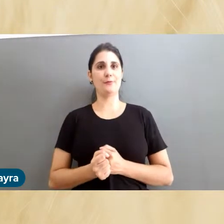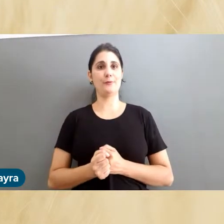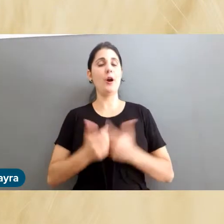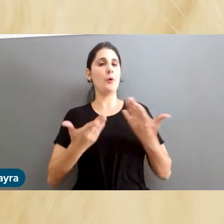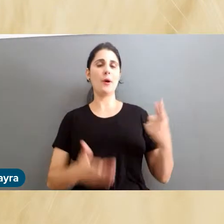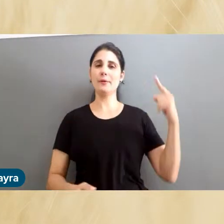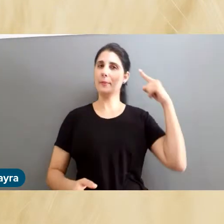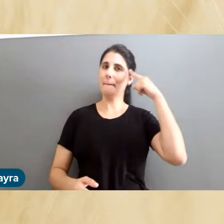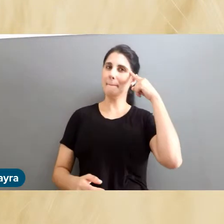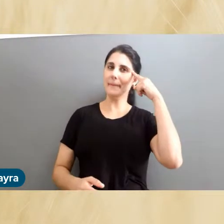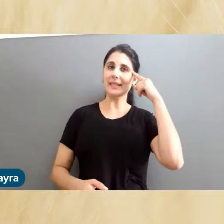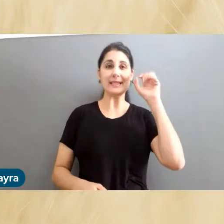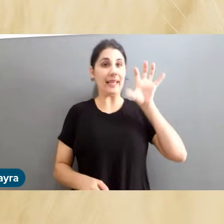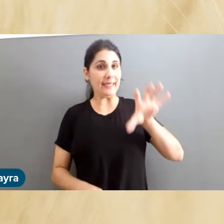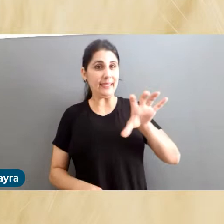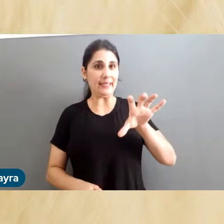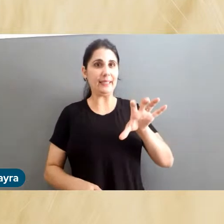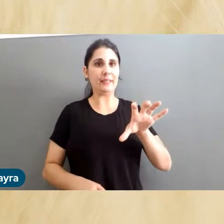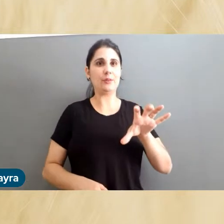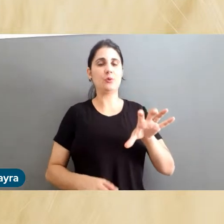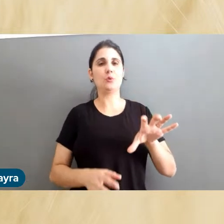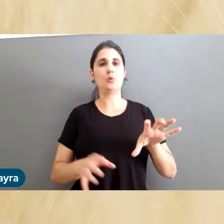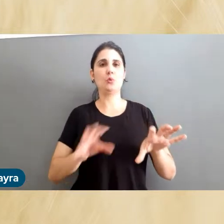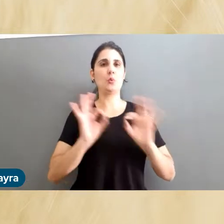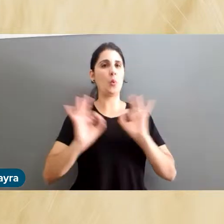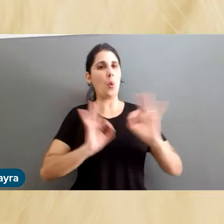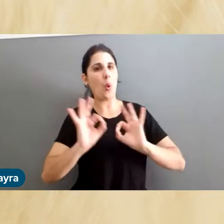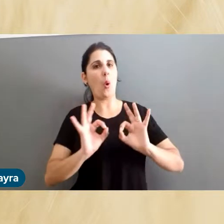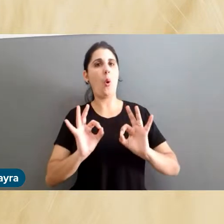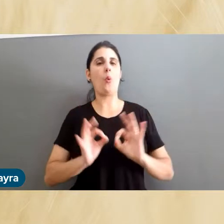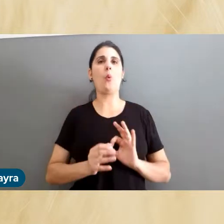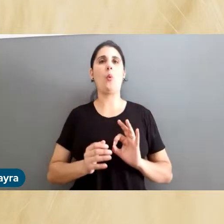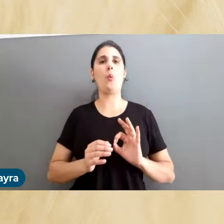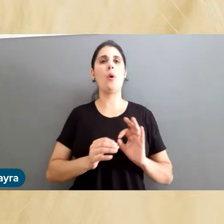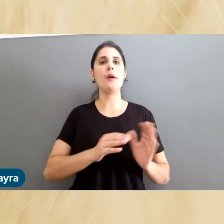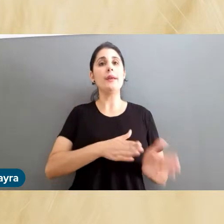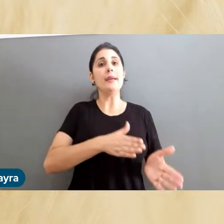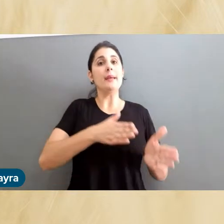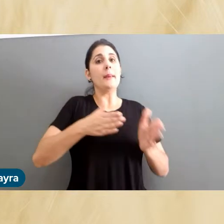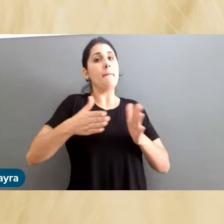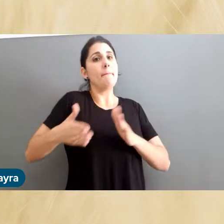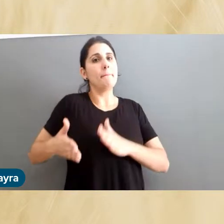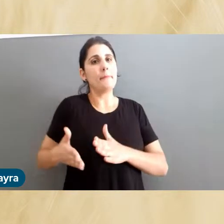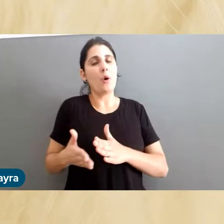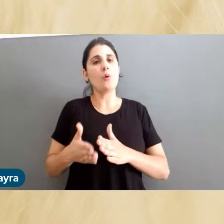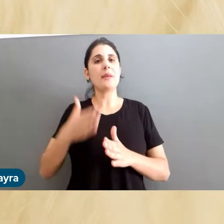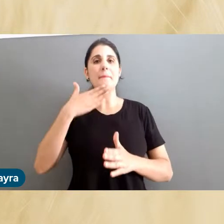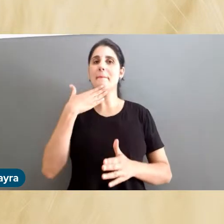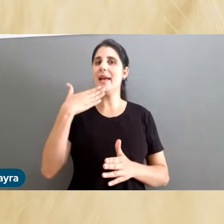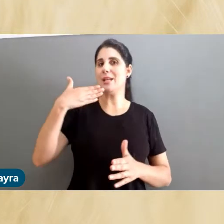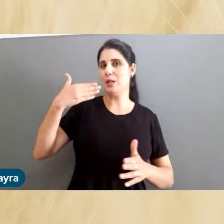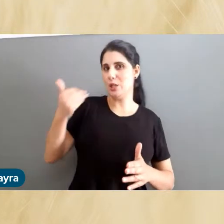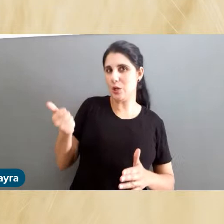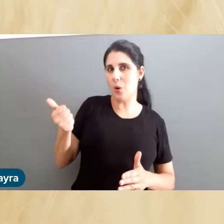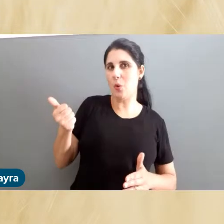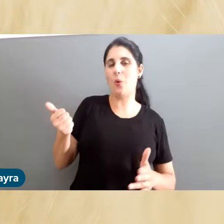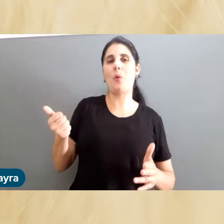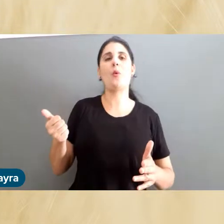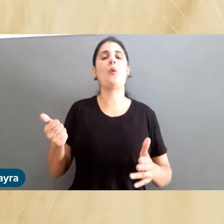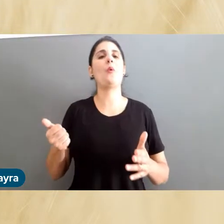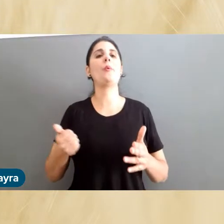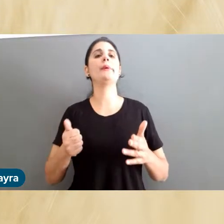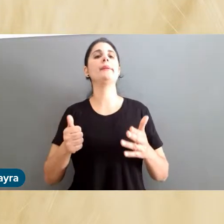dimensões da transição planetária como algo que aponta para um nível melhor, como algo que